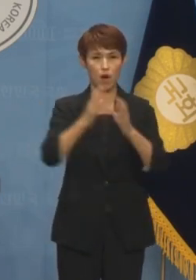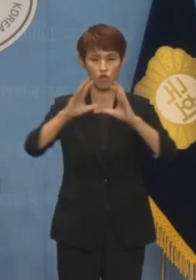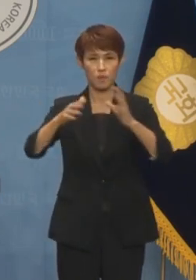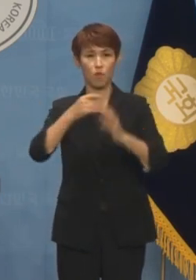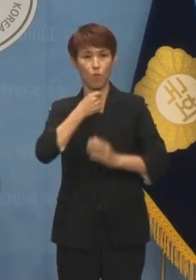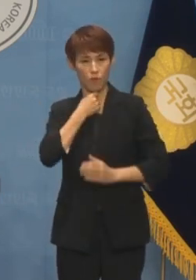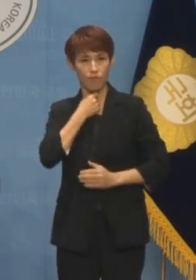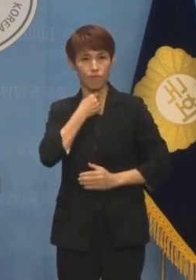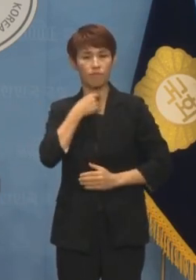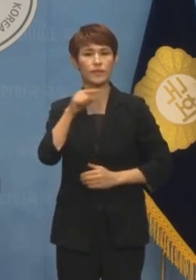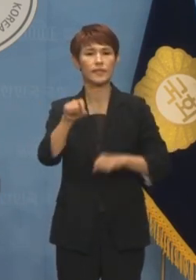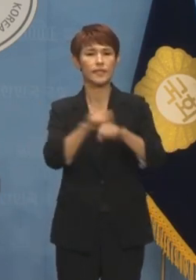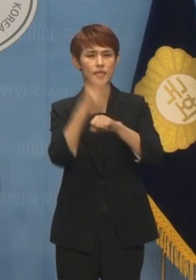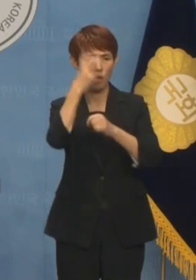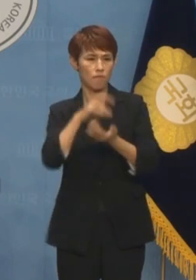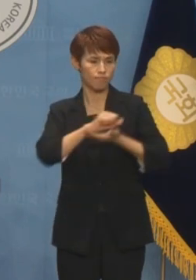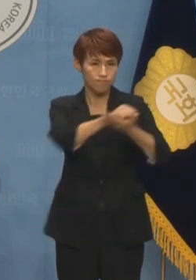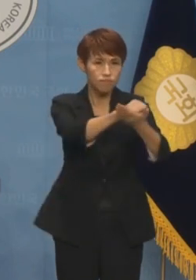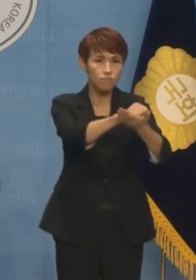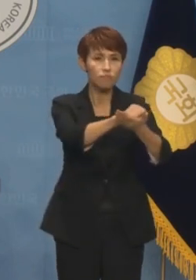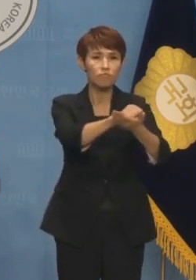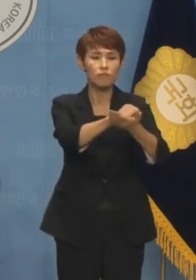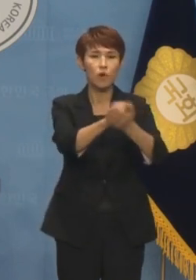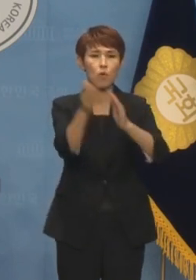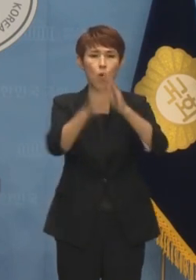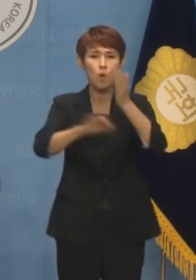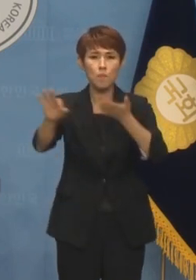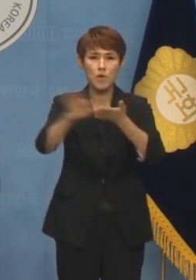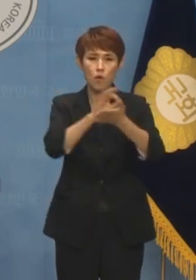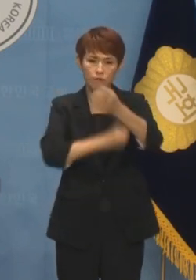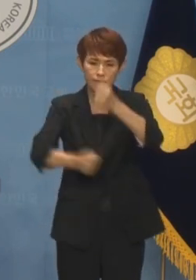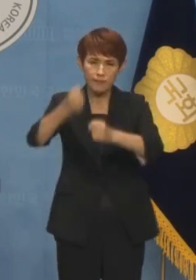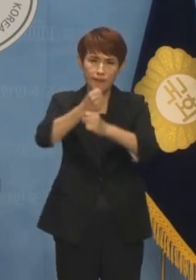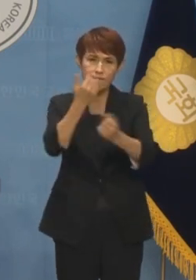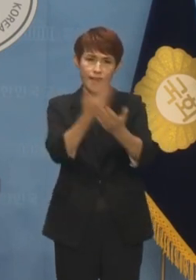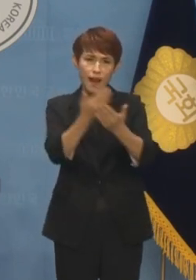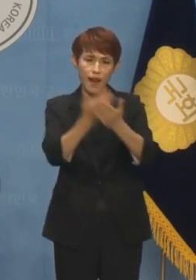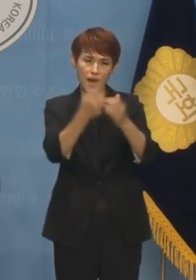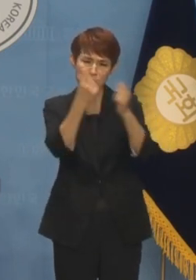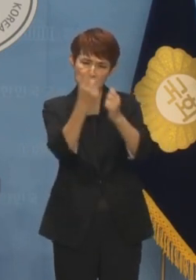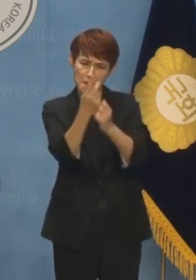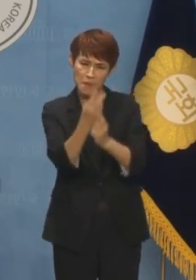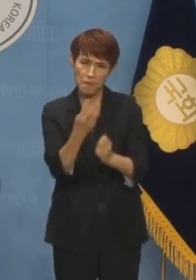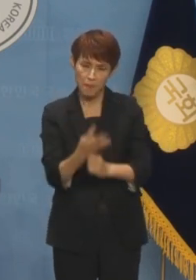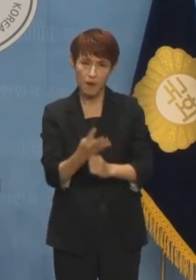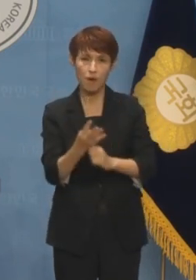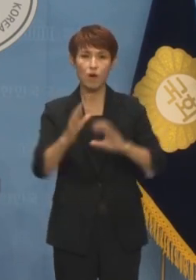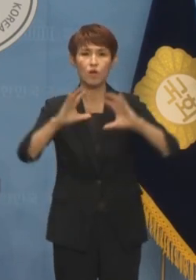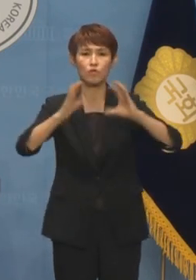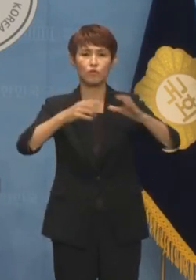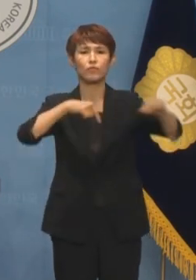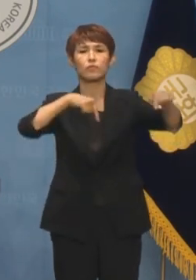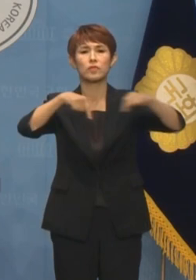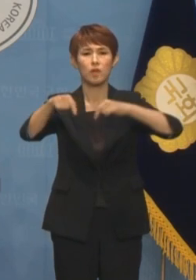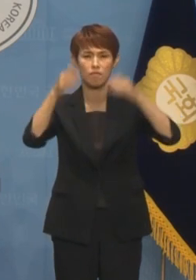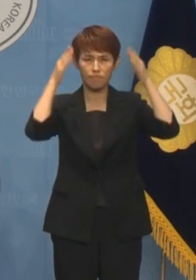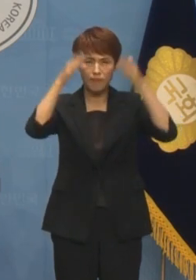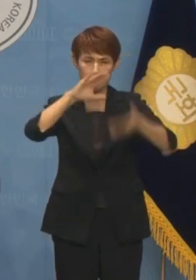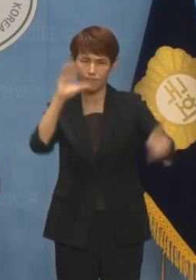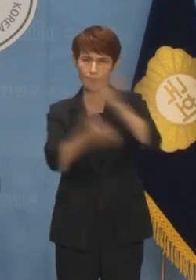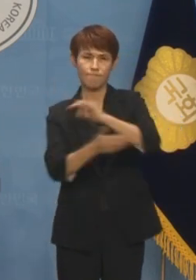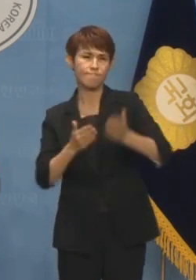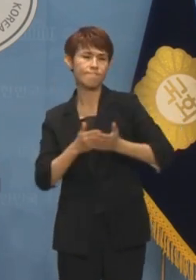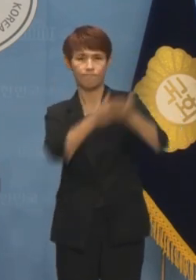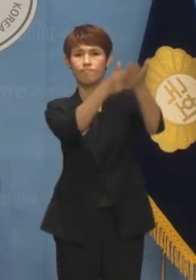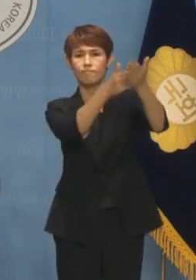수용, 그리고 삭감된 공적 비용의 복구 등 전면적인 국정 전환을 엄중히